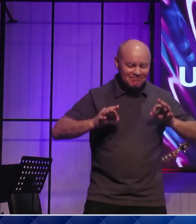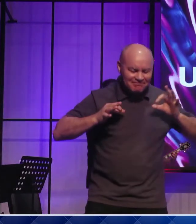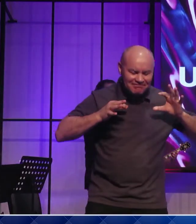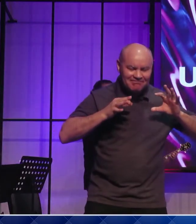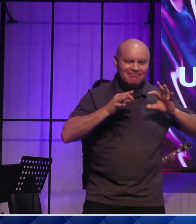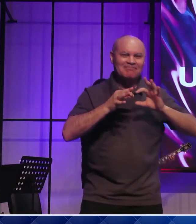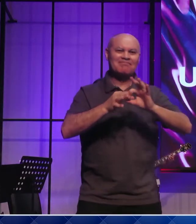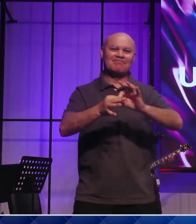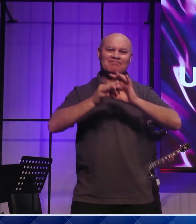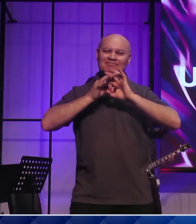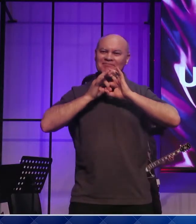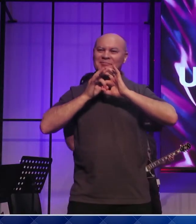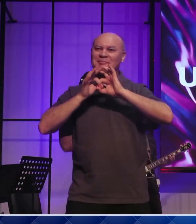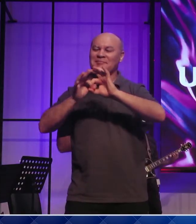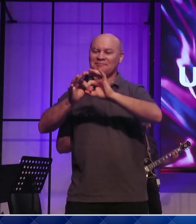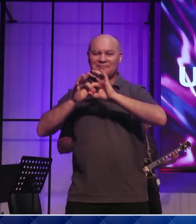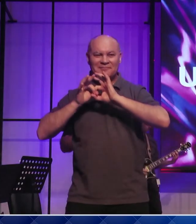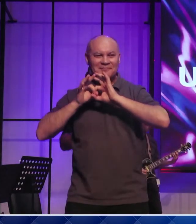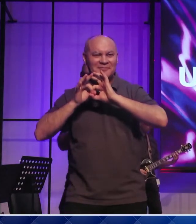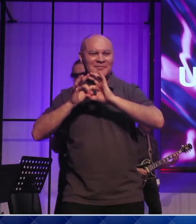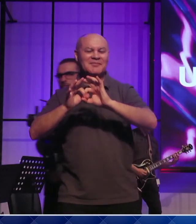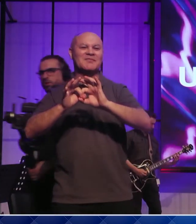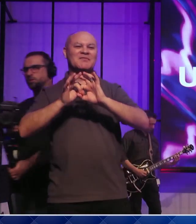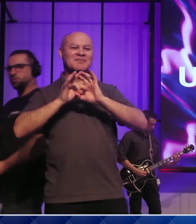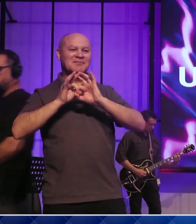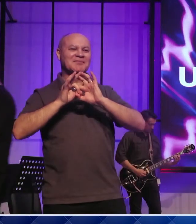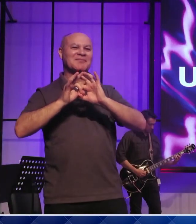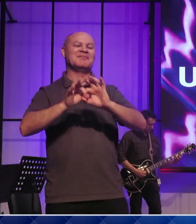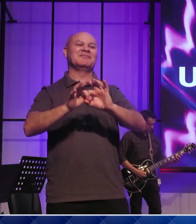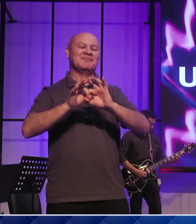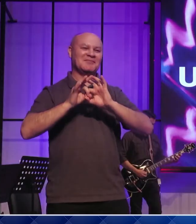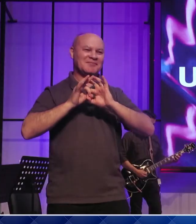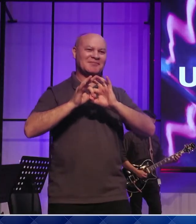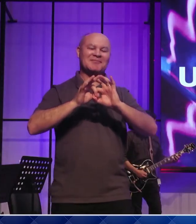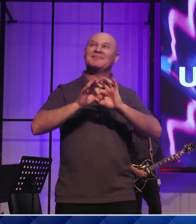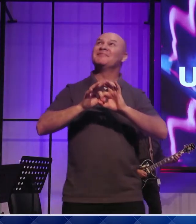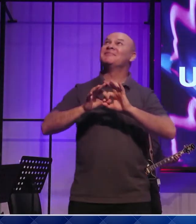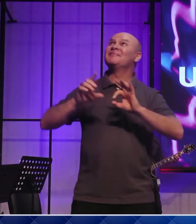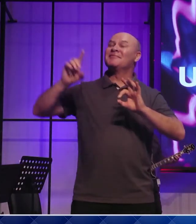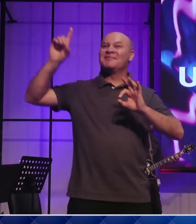totalmente ligados, unidos.